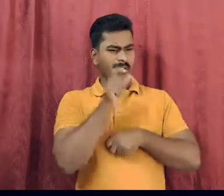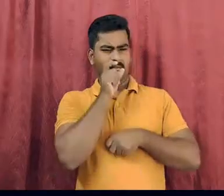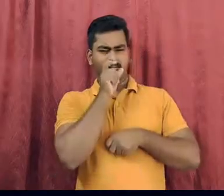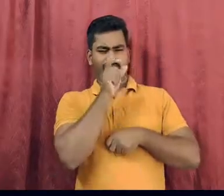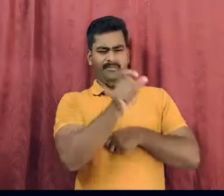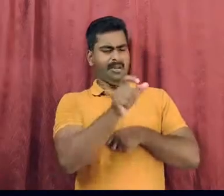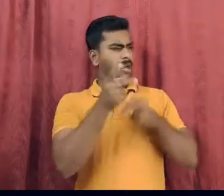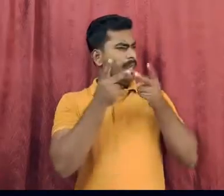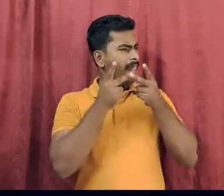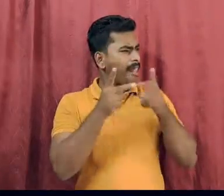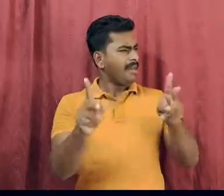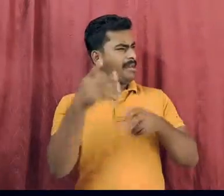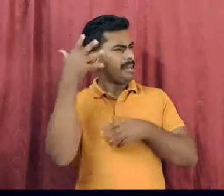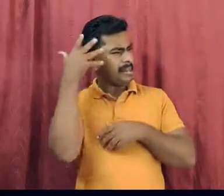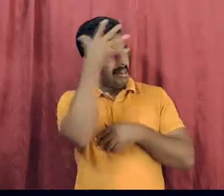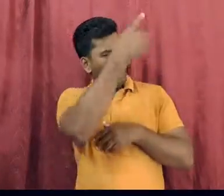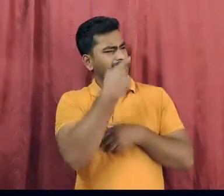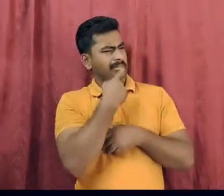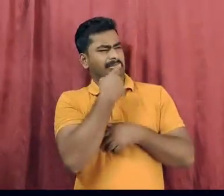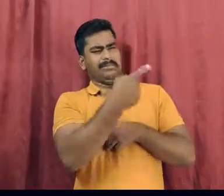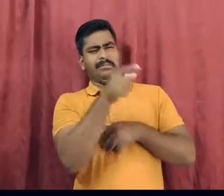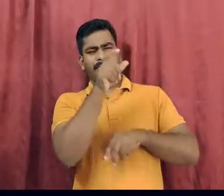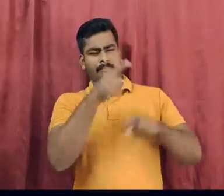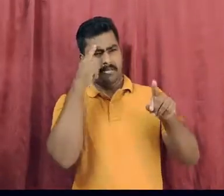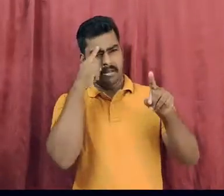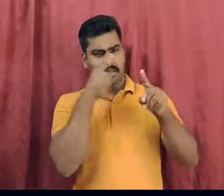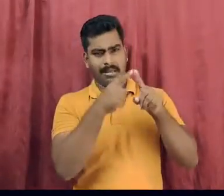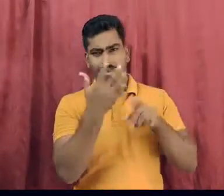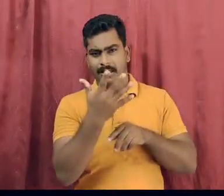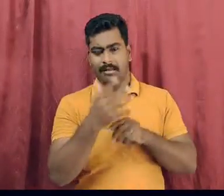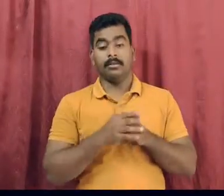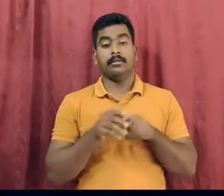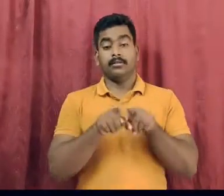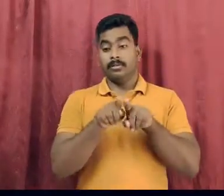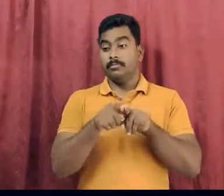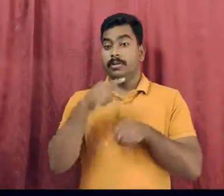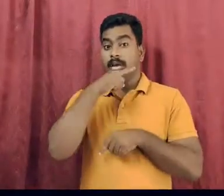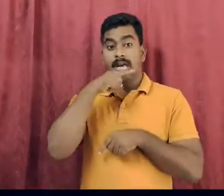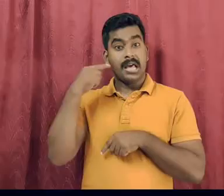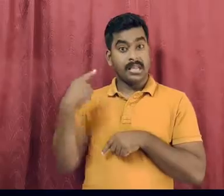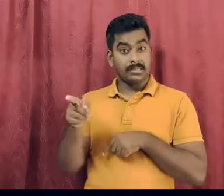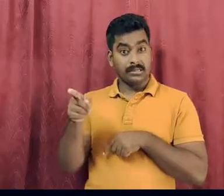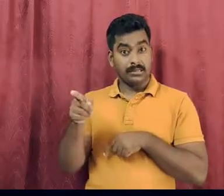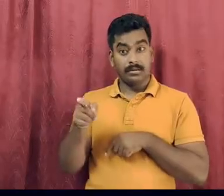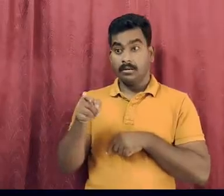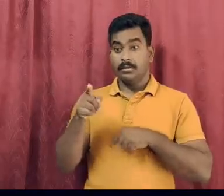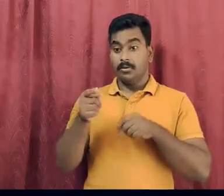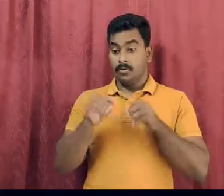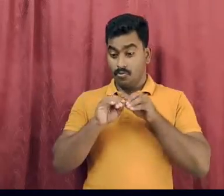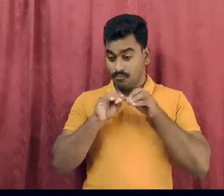റഷ്യയിലും രോഗബാധിതരുടെ എണ്ണം പെട്ടെന്ന് വർദ്ധിക്കുന്നത് ആശങ്കയുളവാക്കുന്നു.